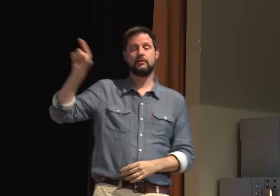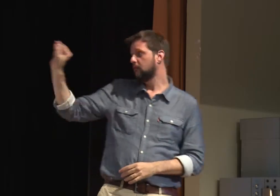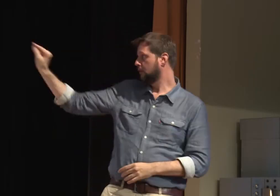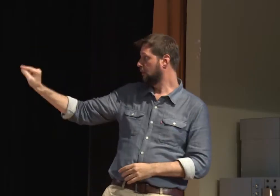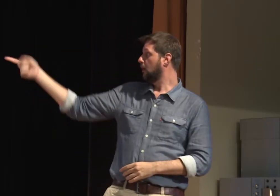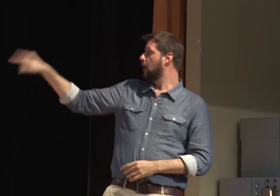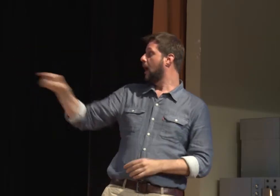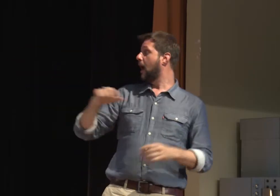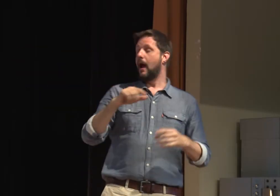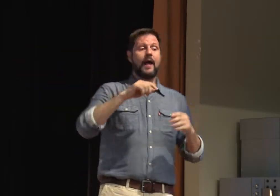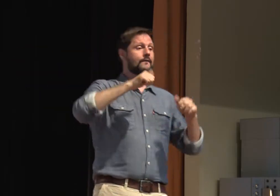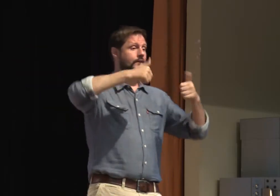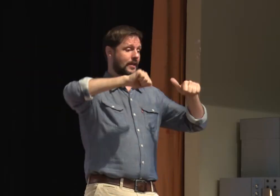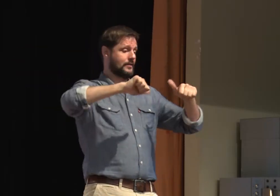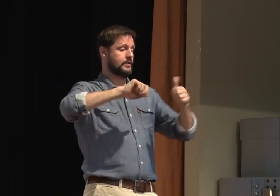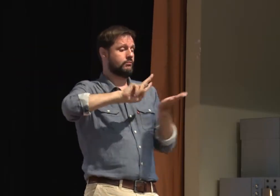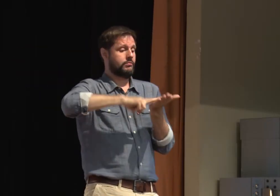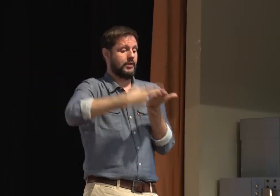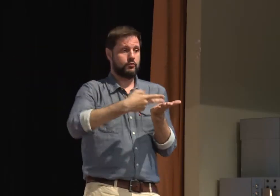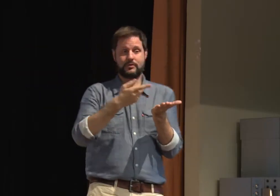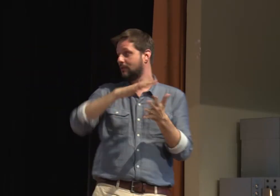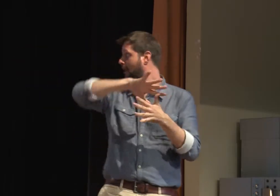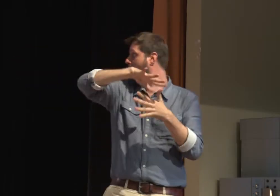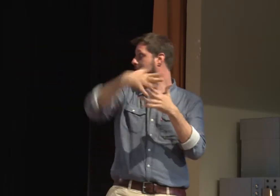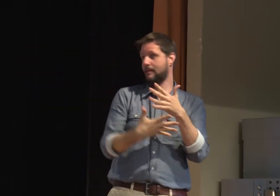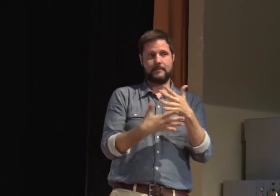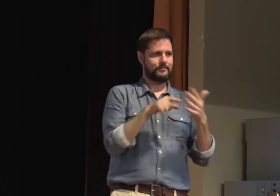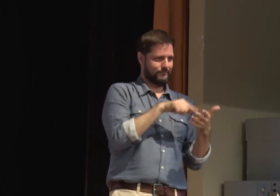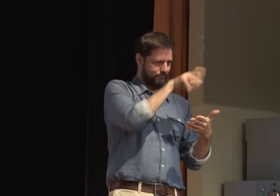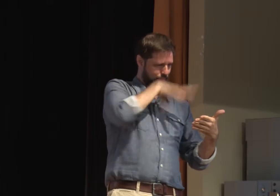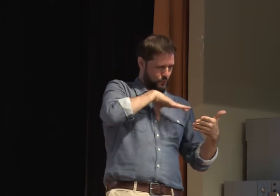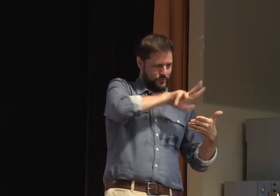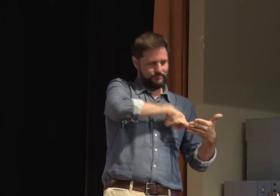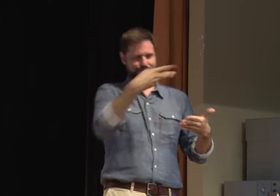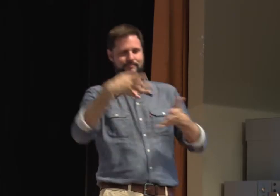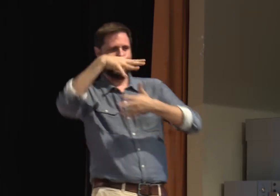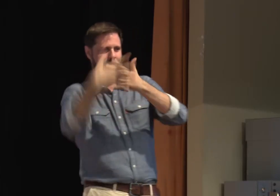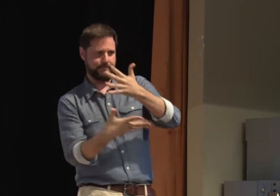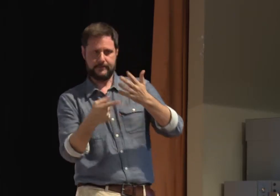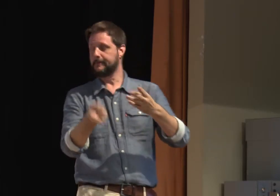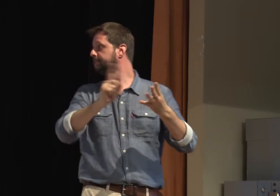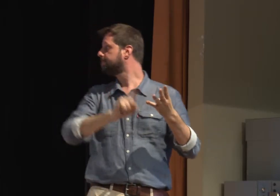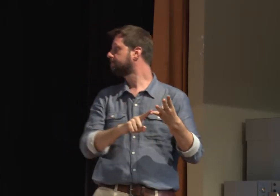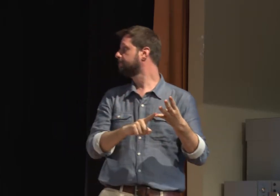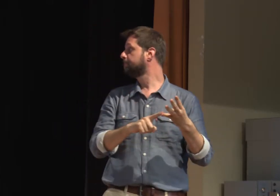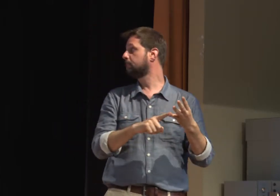vou estar falando muito, né, sobre a questão. Também a questão das avaliações traduzidas